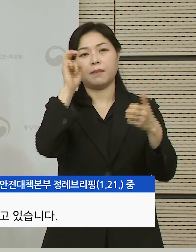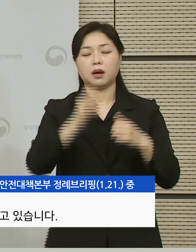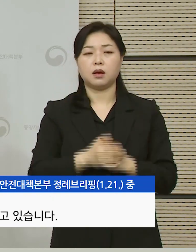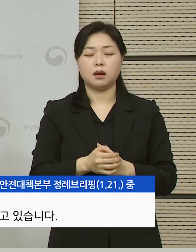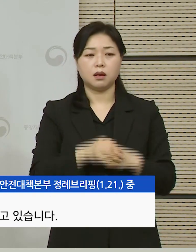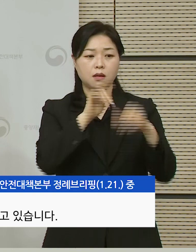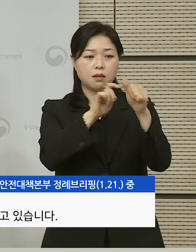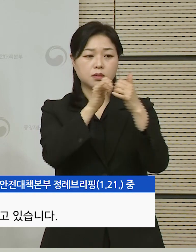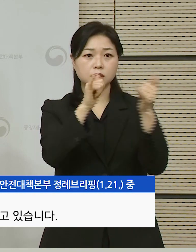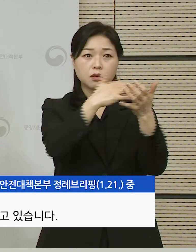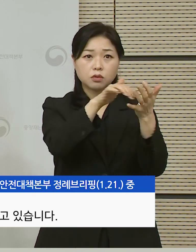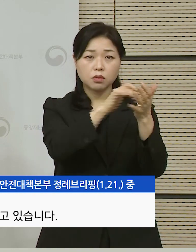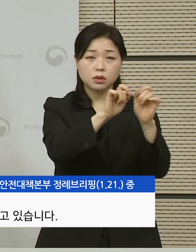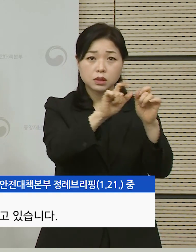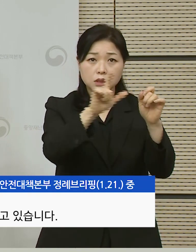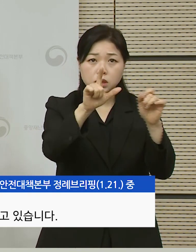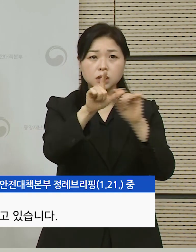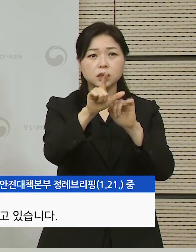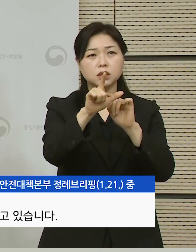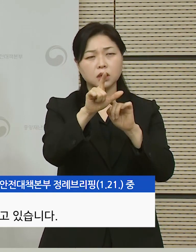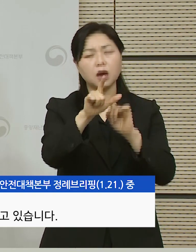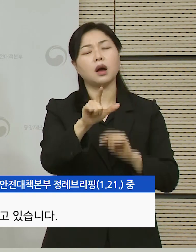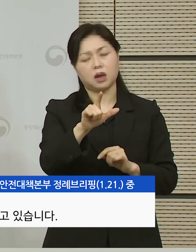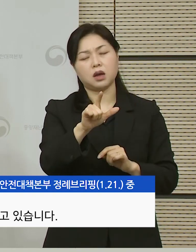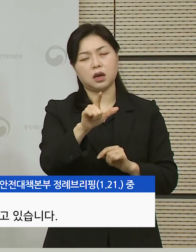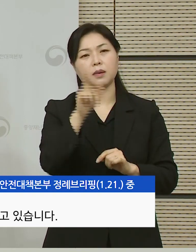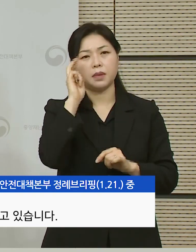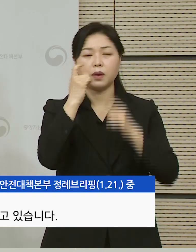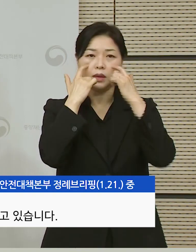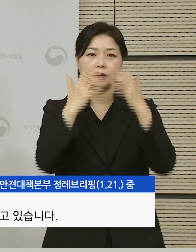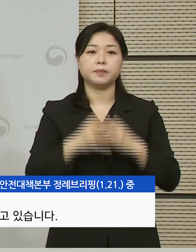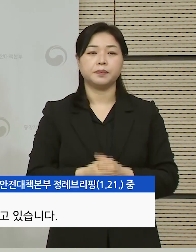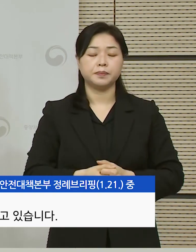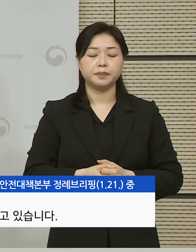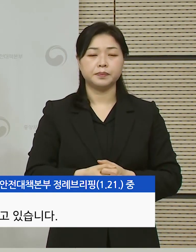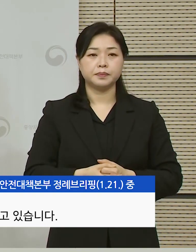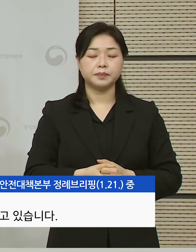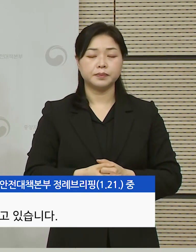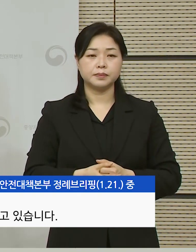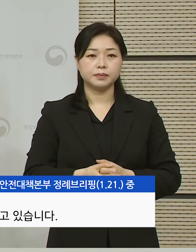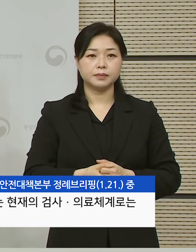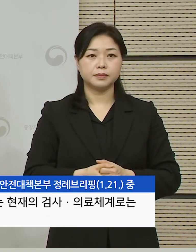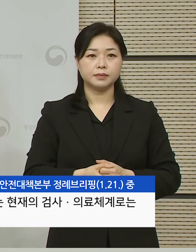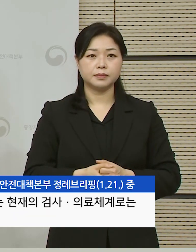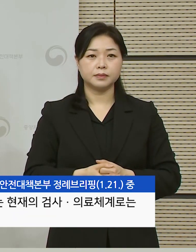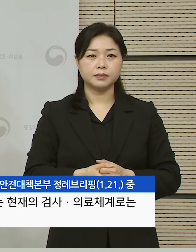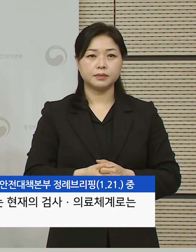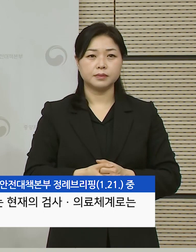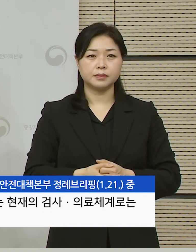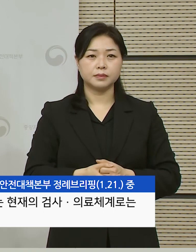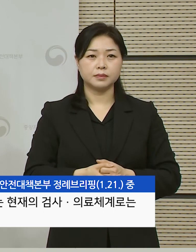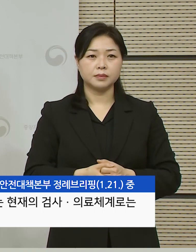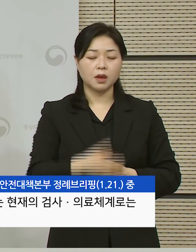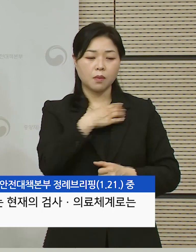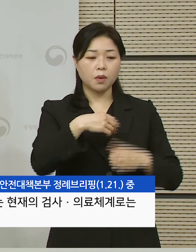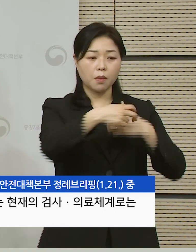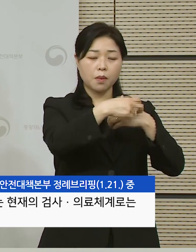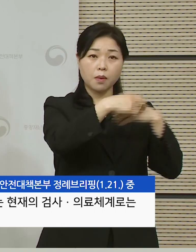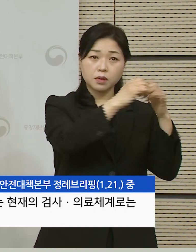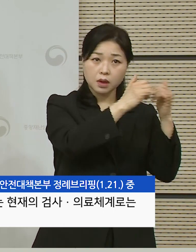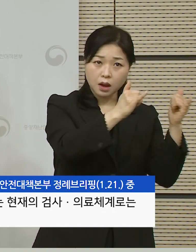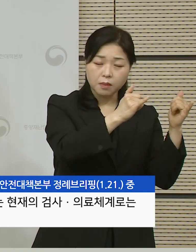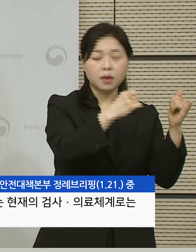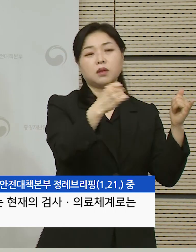전환될 것입니다. 이에 따라 확진자 수 증가가 불가피할 것으로 예상하고 있습니다. 따라서